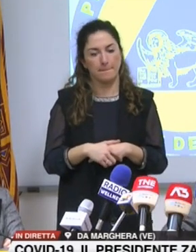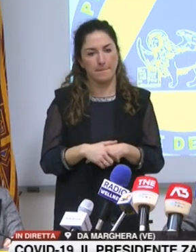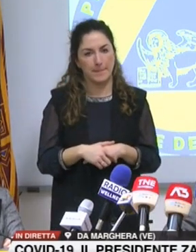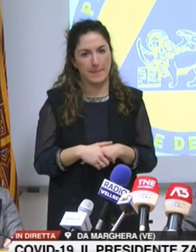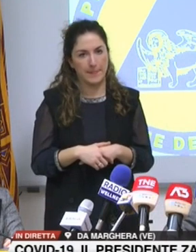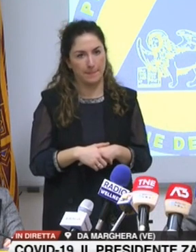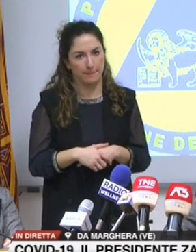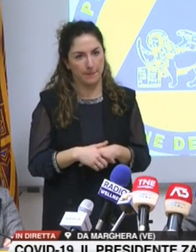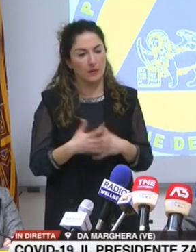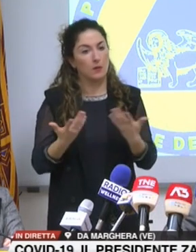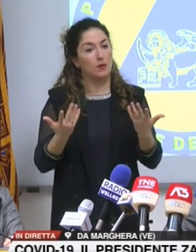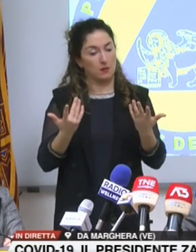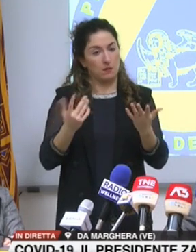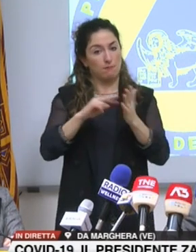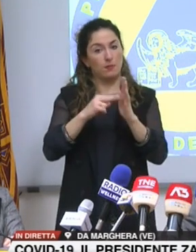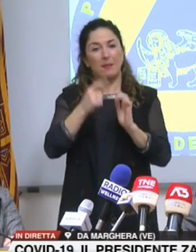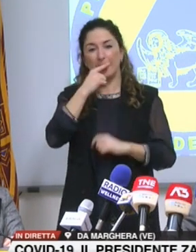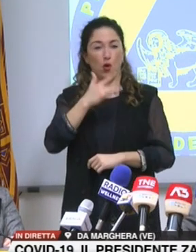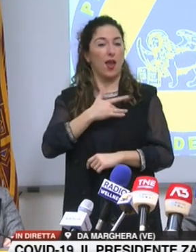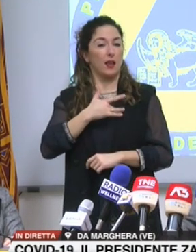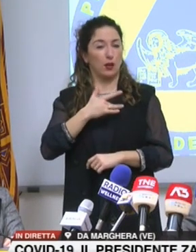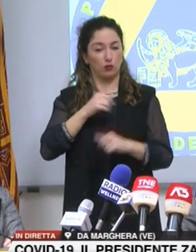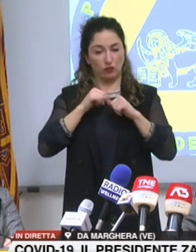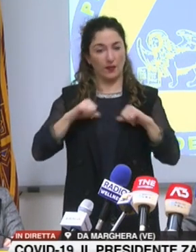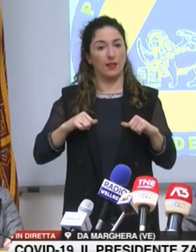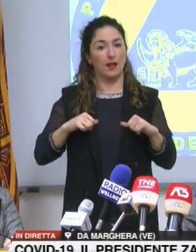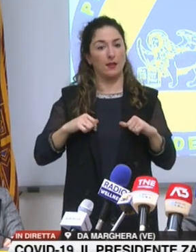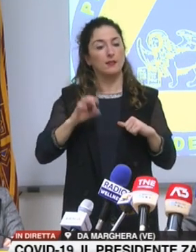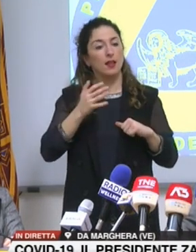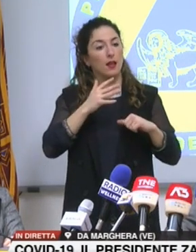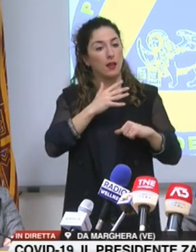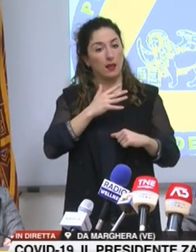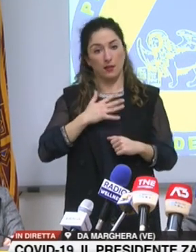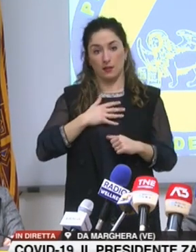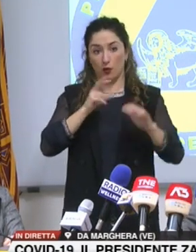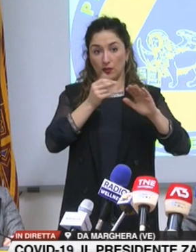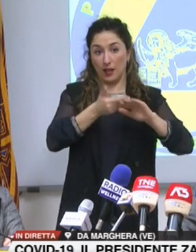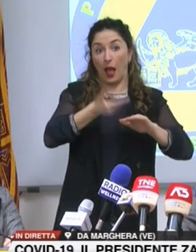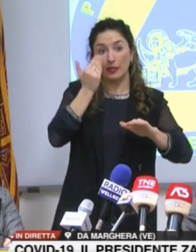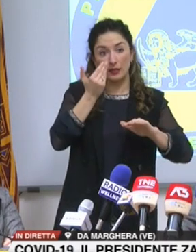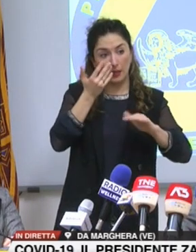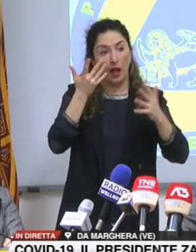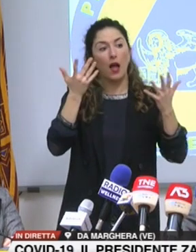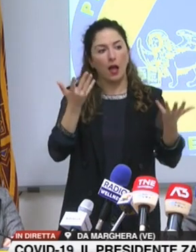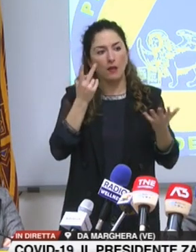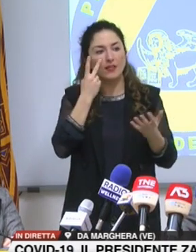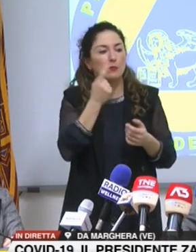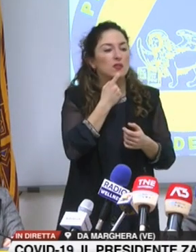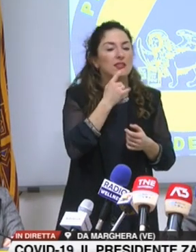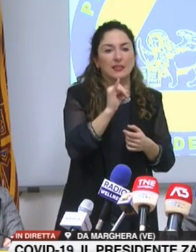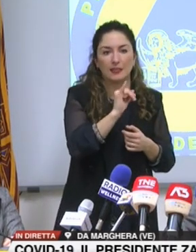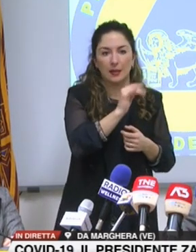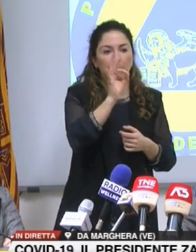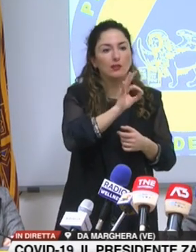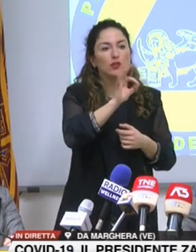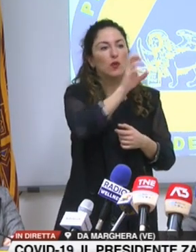anche di, come si può dire, etica, di civiltà, cioè se si tratta di vaccinare gli ultra ottantenni andiamo a vedere quali sono gli ultra ottantenni in percentuale in